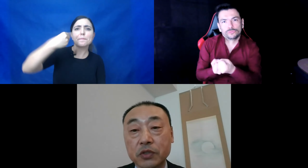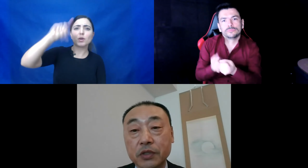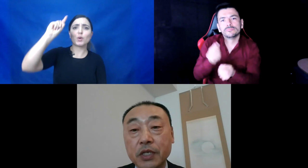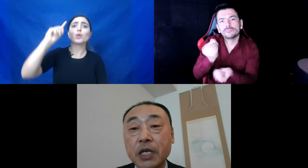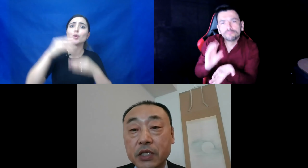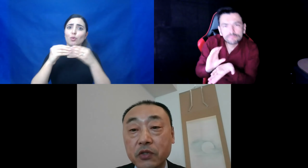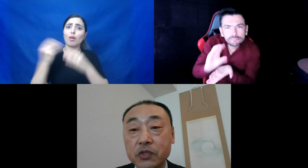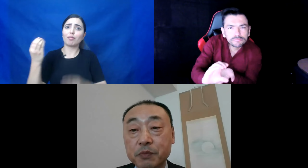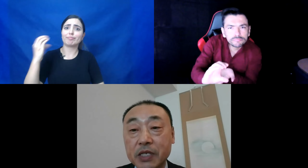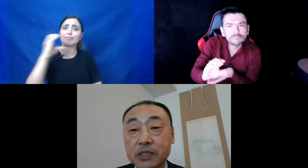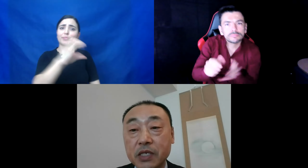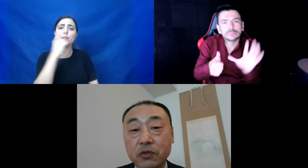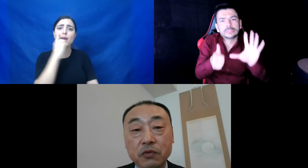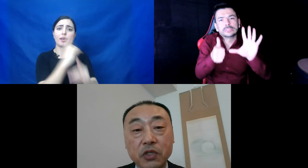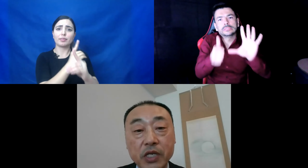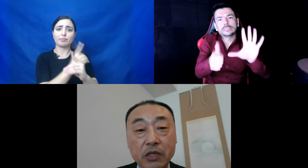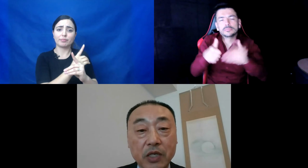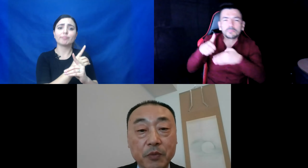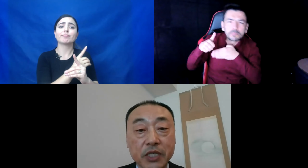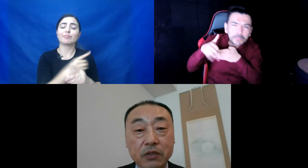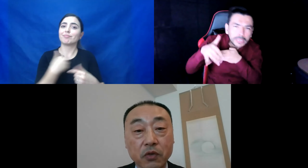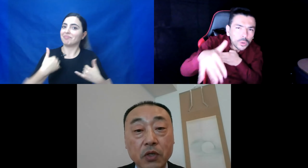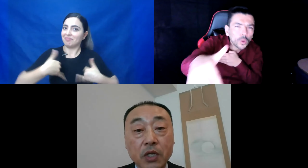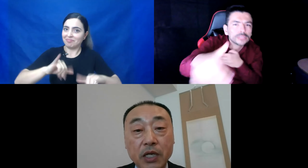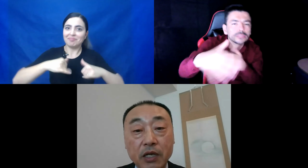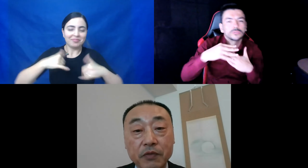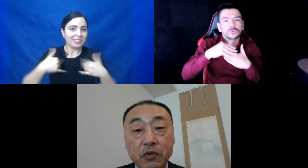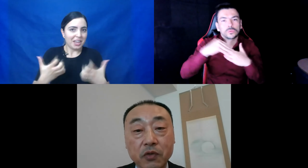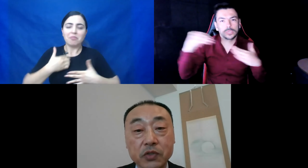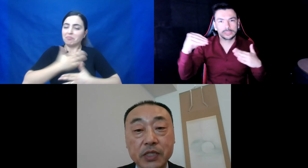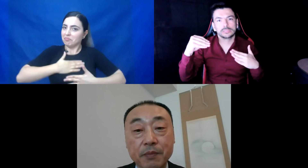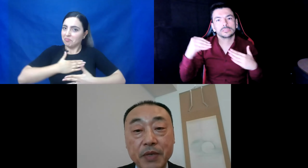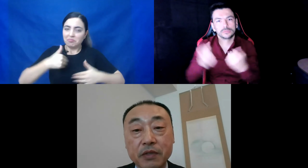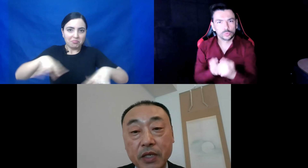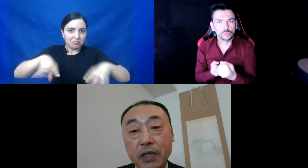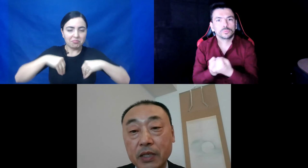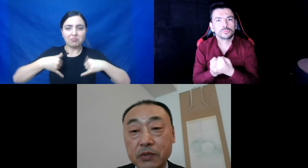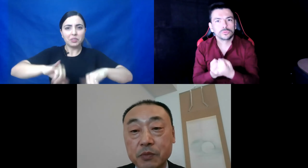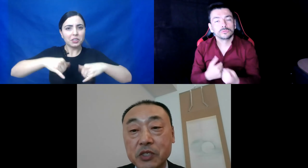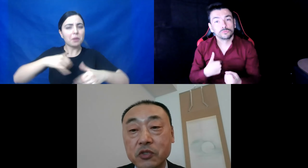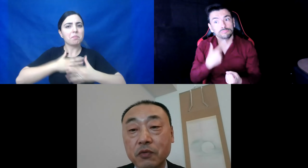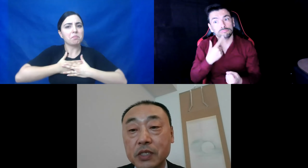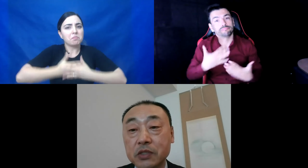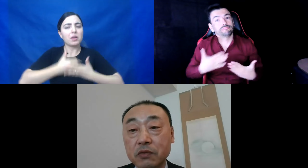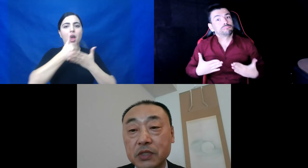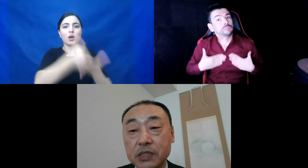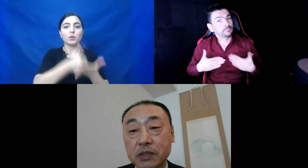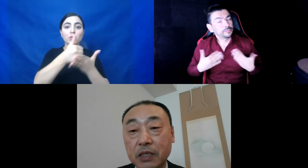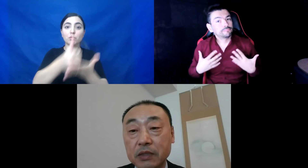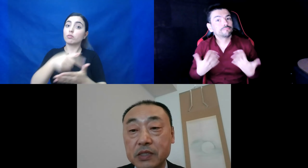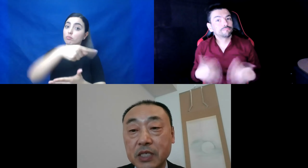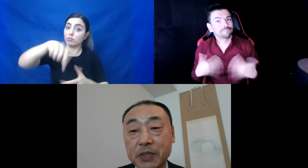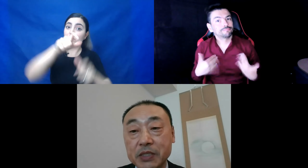sector. Y nos placer continuar apoyando vigorosamente a las personas con